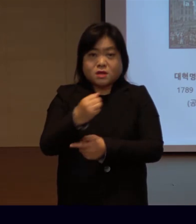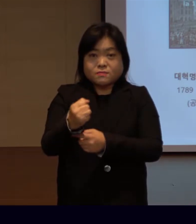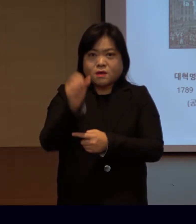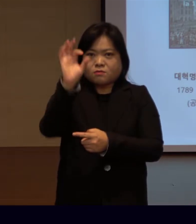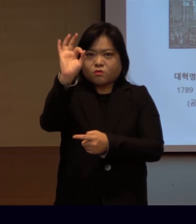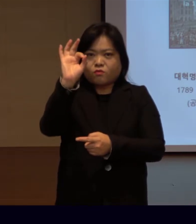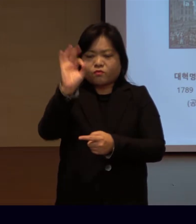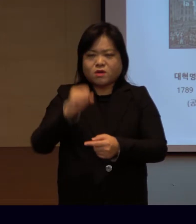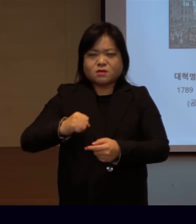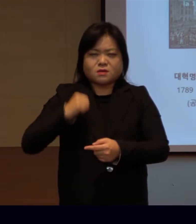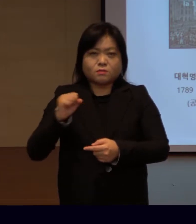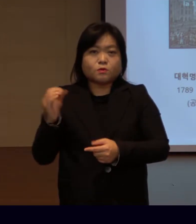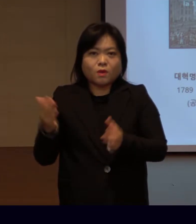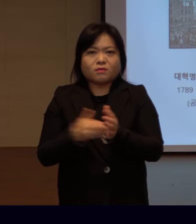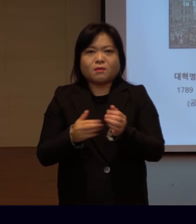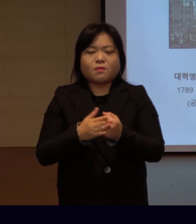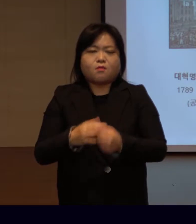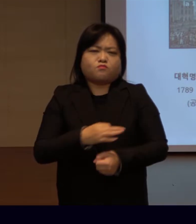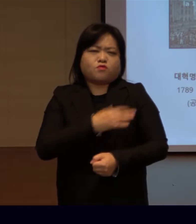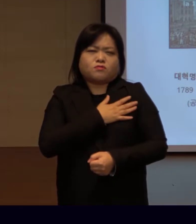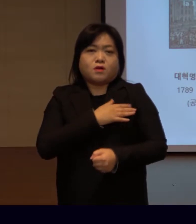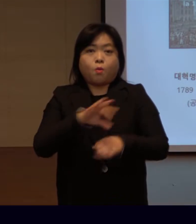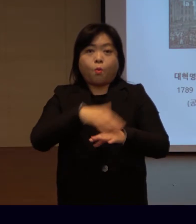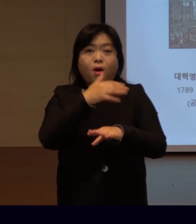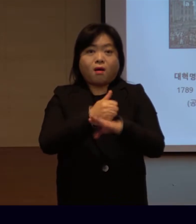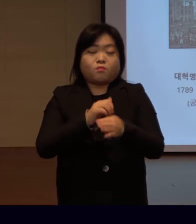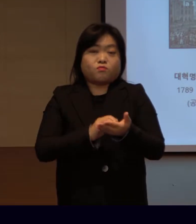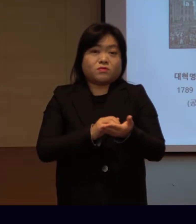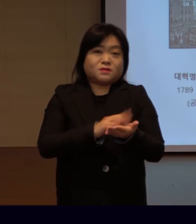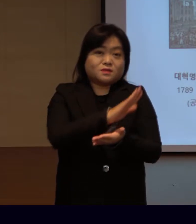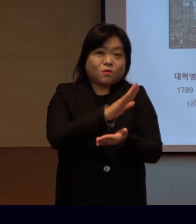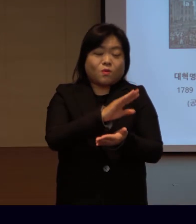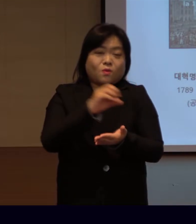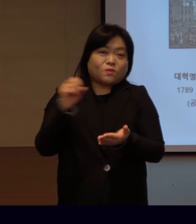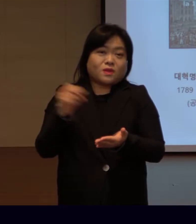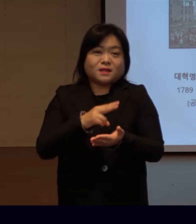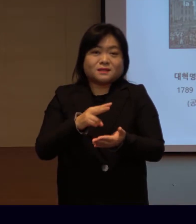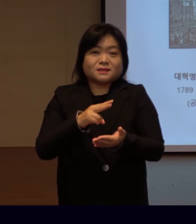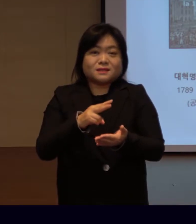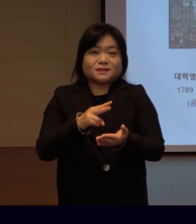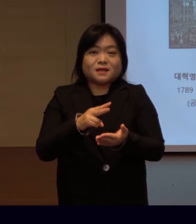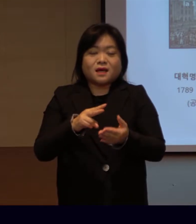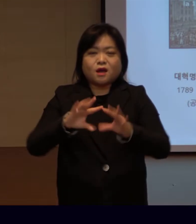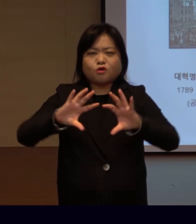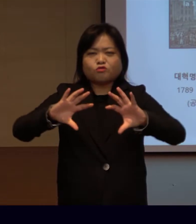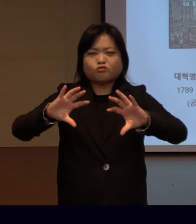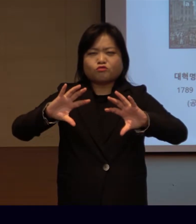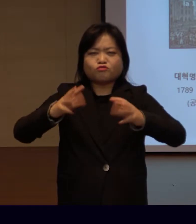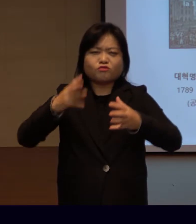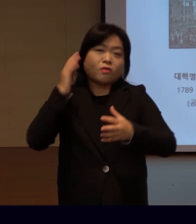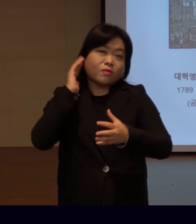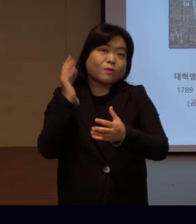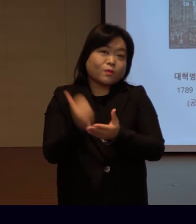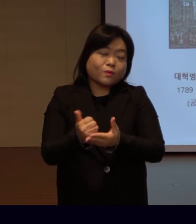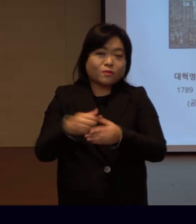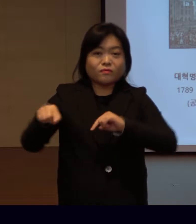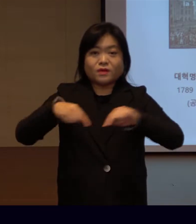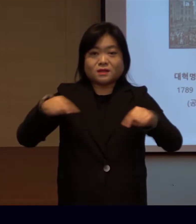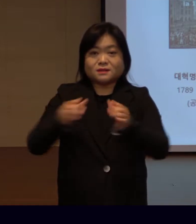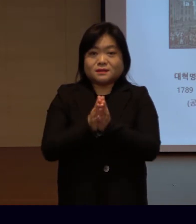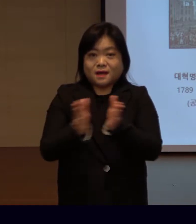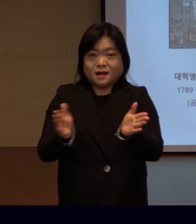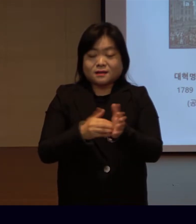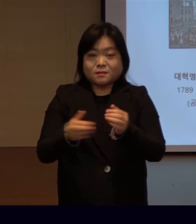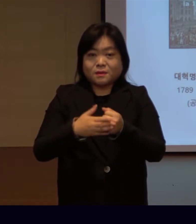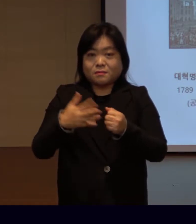힘은. 그래서 부르주아들이 왕정을 물리치고 입헌군주제가 들어섰습니다. 그게 1830년이고 48년에는